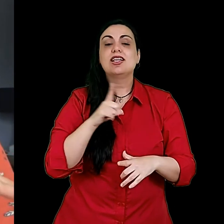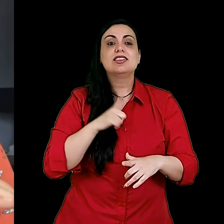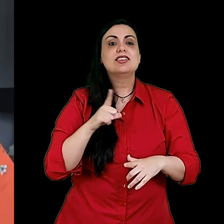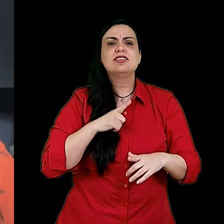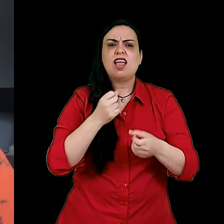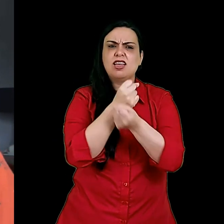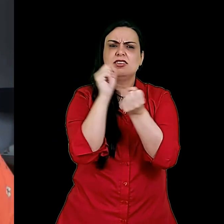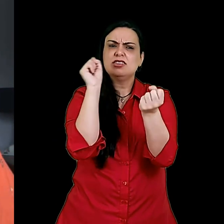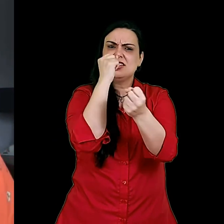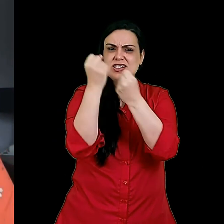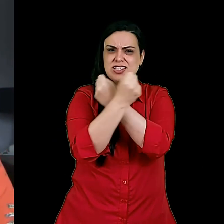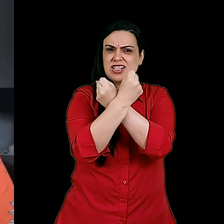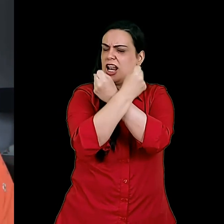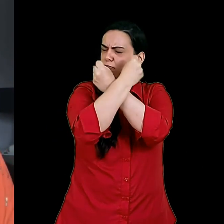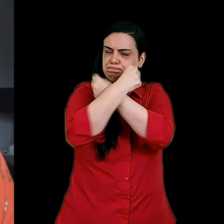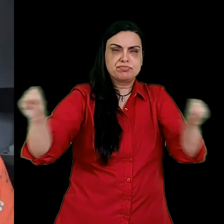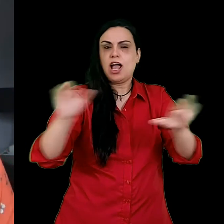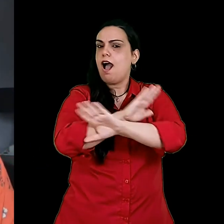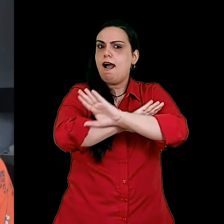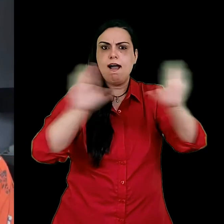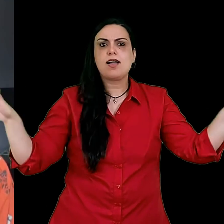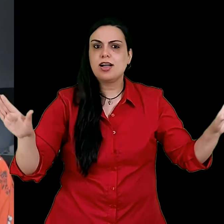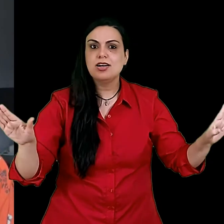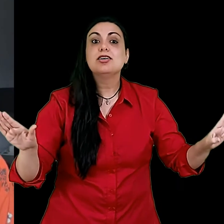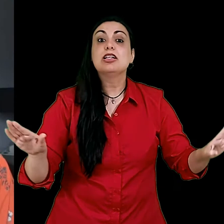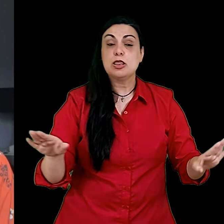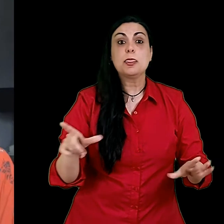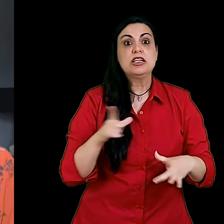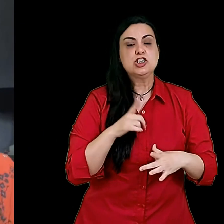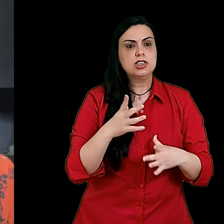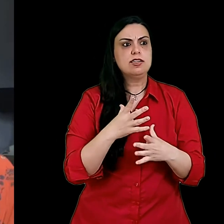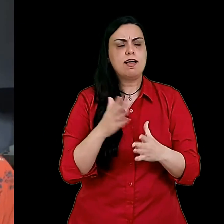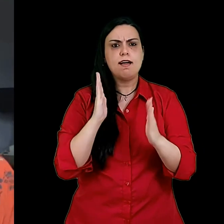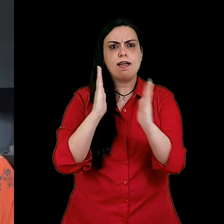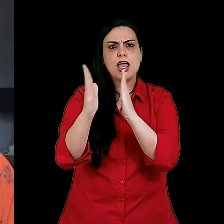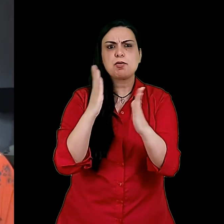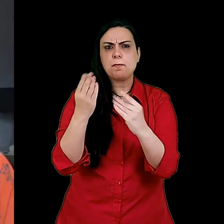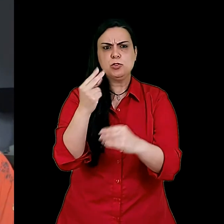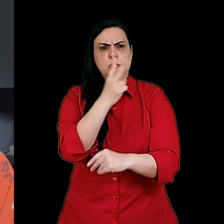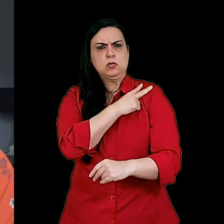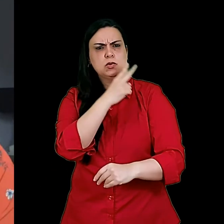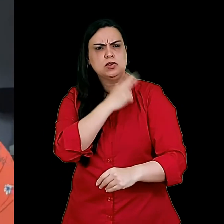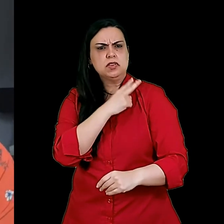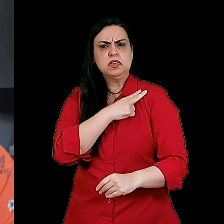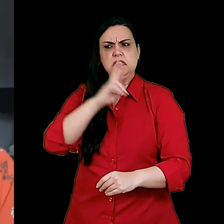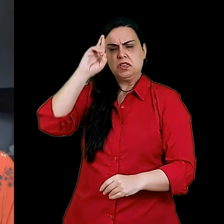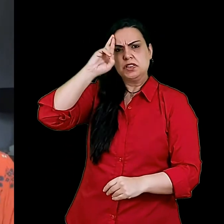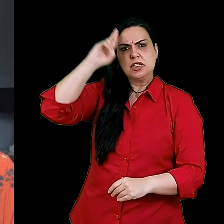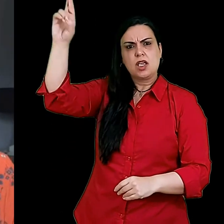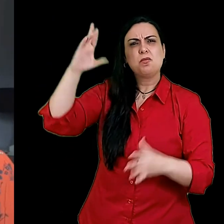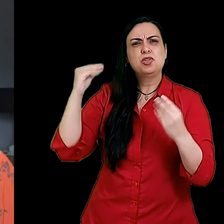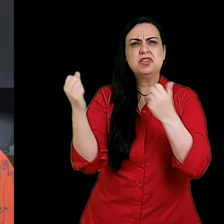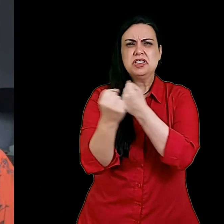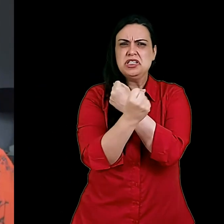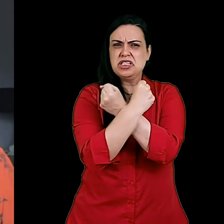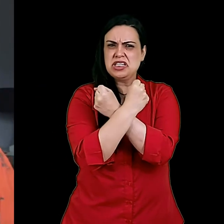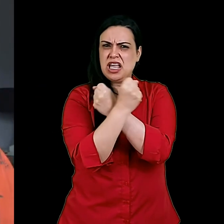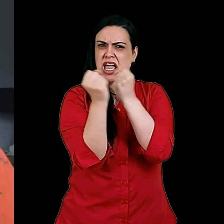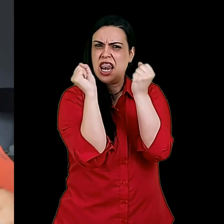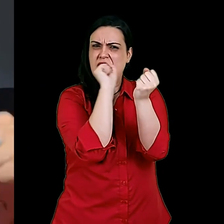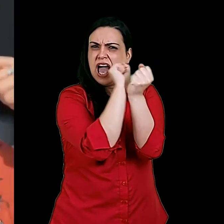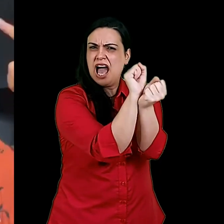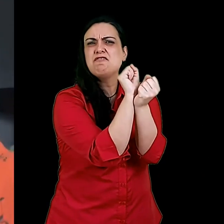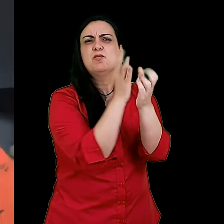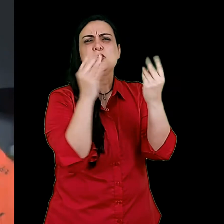onde já havia tido a abolição da escravatura. Então, numa época de muitos senhores, numa época